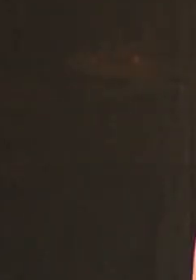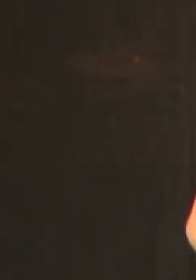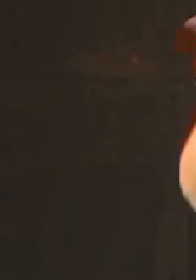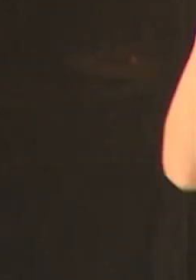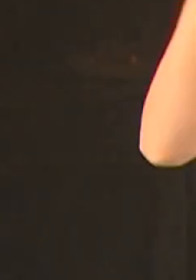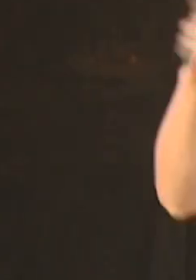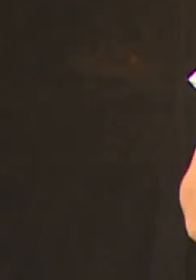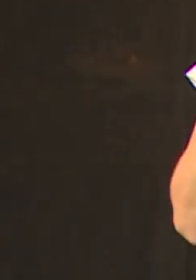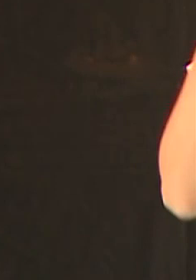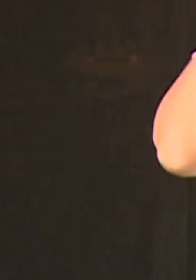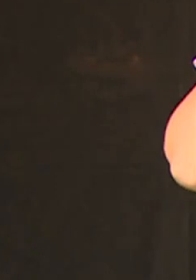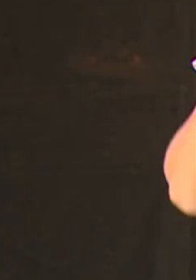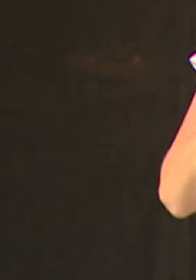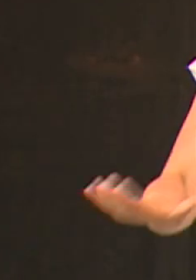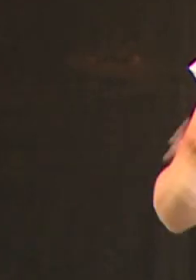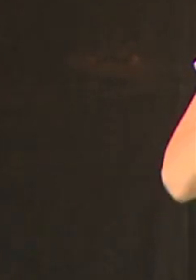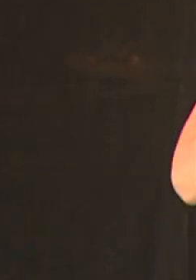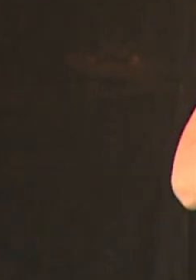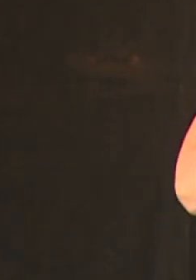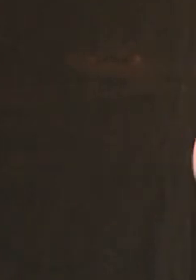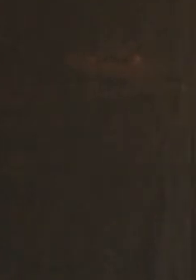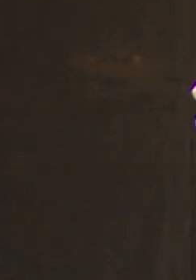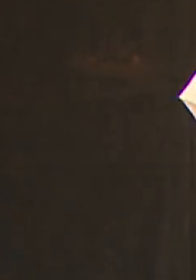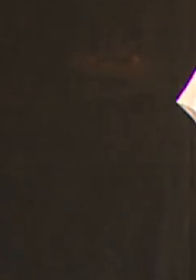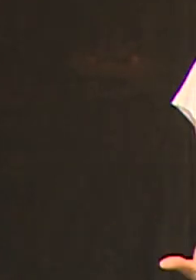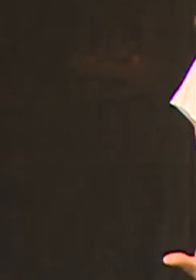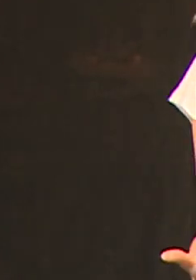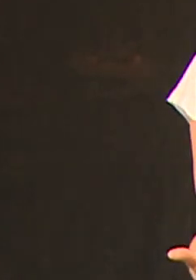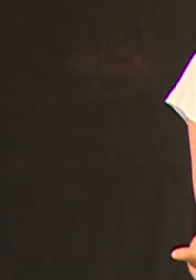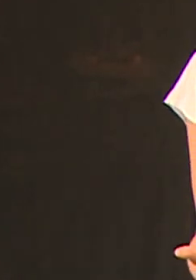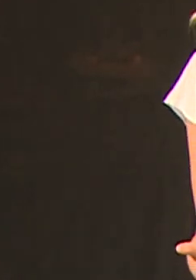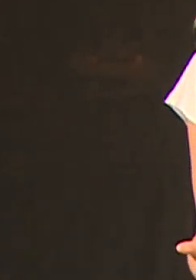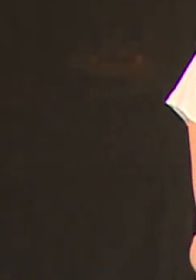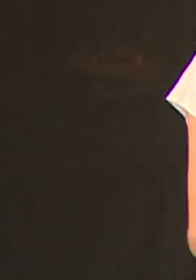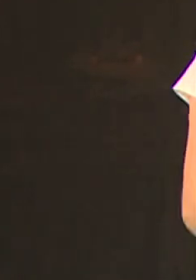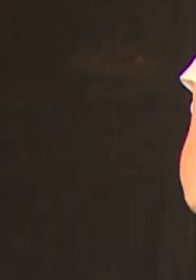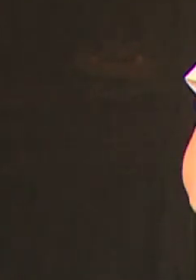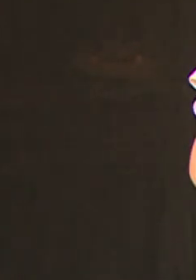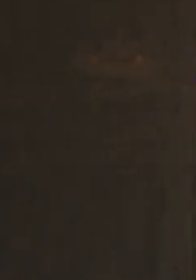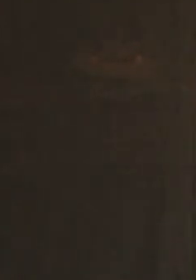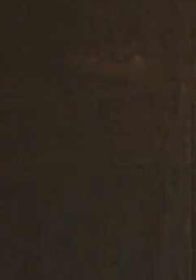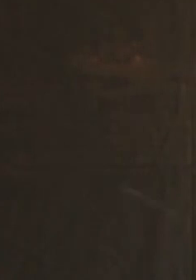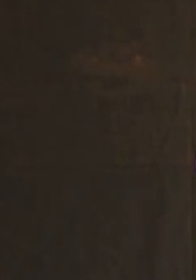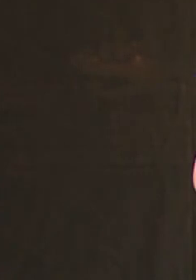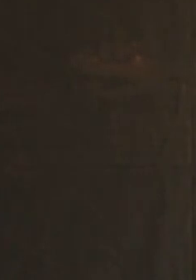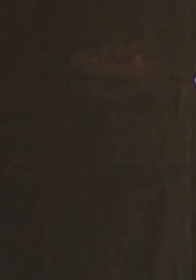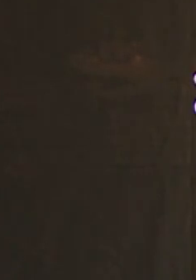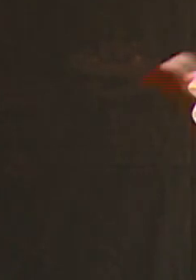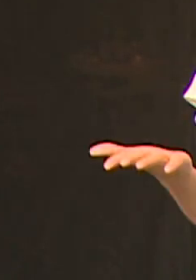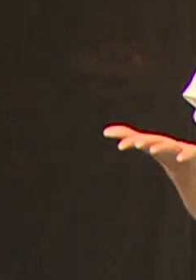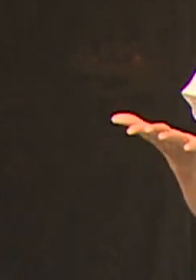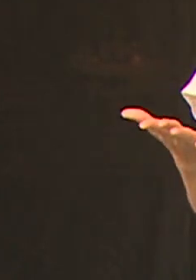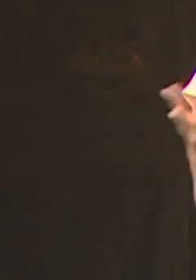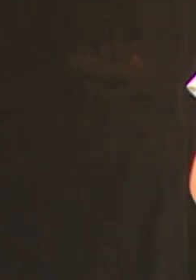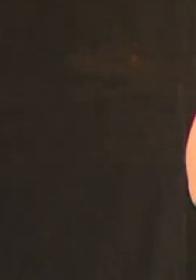Want geloof me, racisme en het broertje ervan, discriminatie. Als ze zo doorgaan, als ze zo door blijven gaan, alleen maar